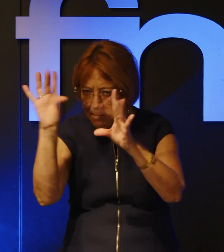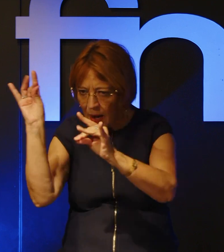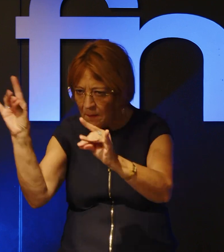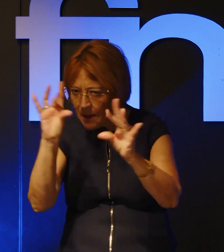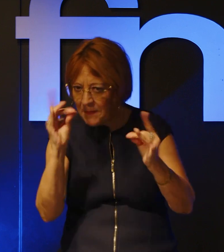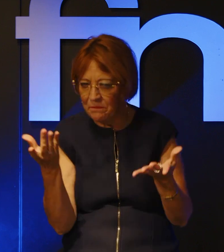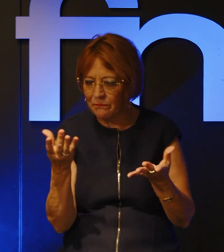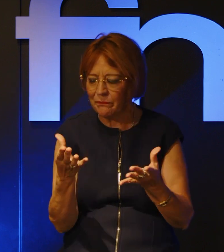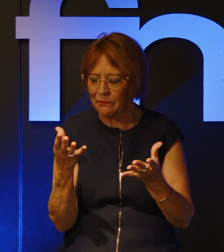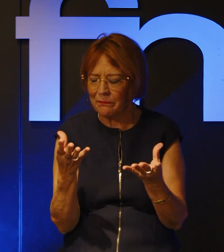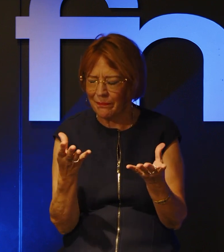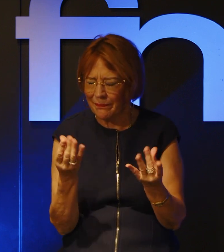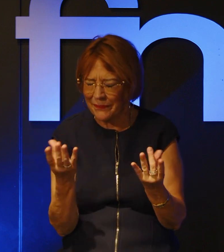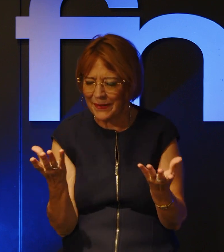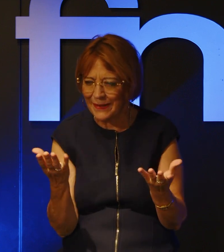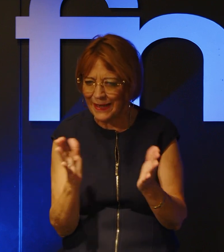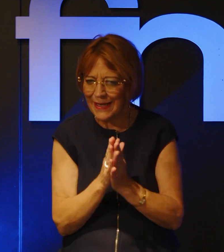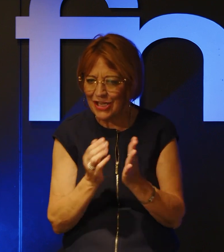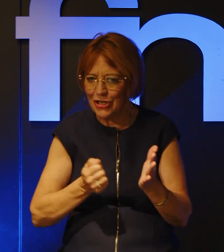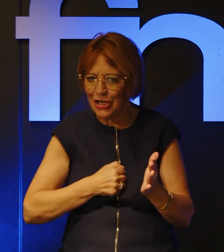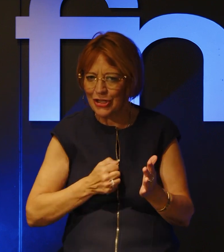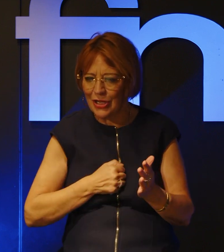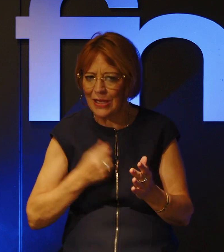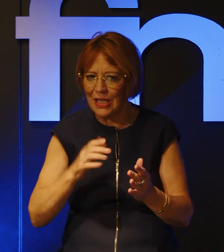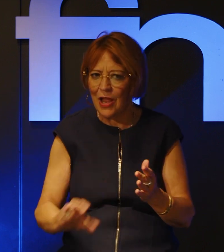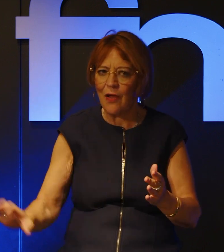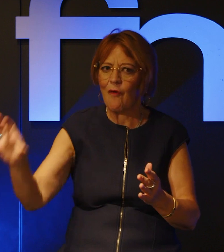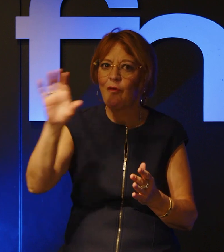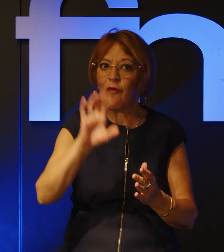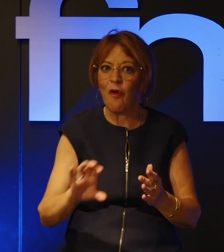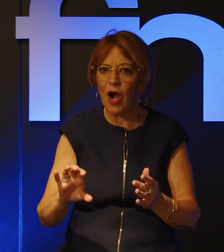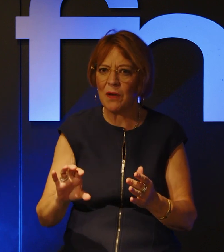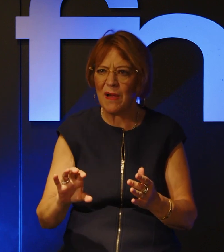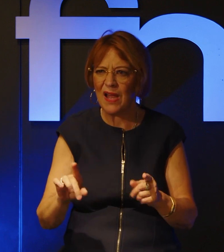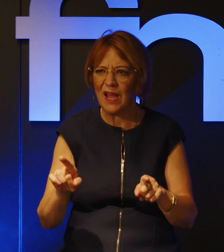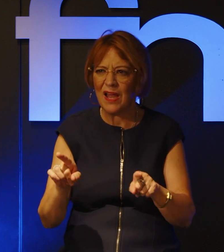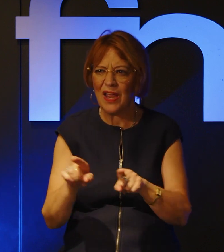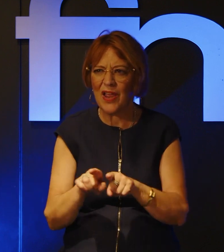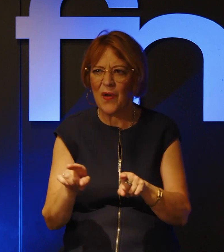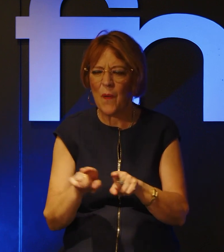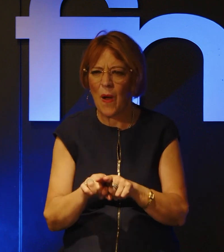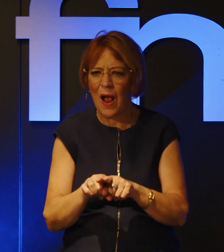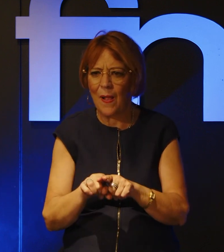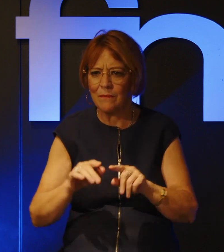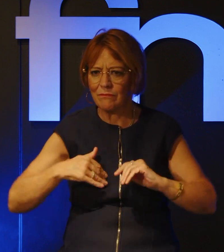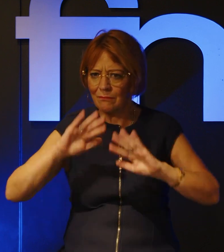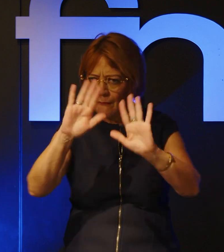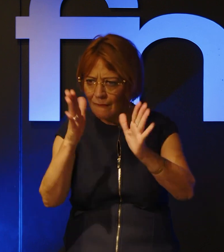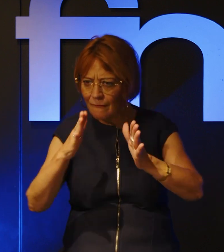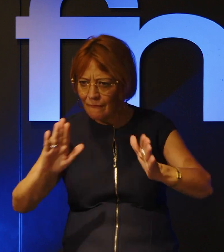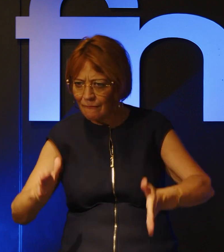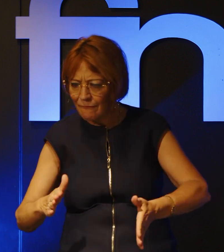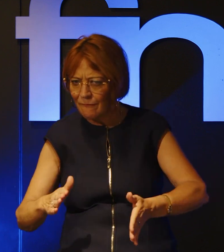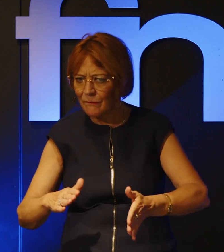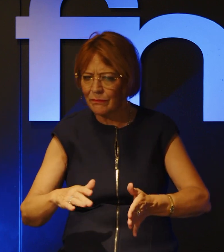muito e muito contundente da Igreja Católica surgem formas completamente mundanas completamente eroti completamente